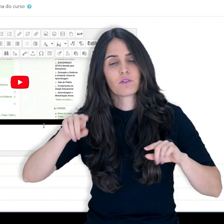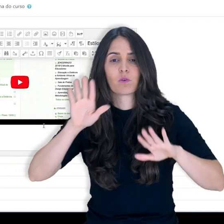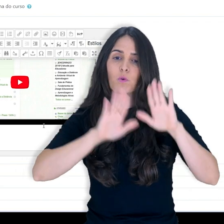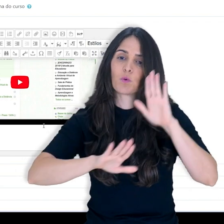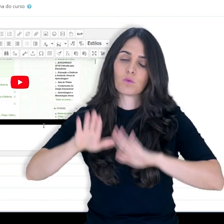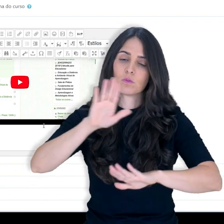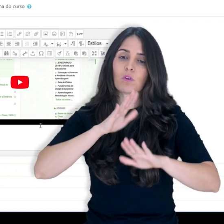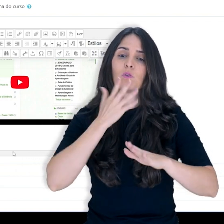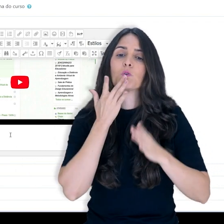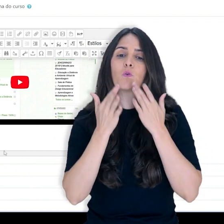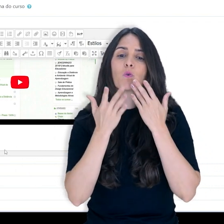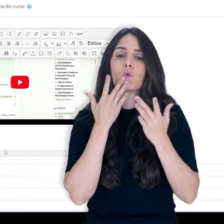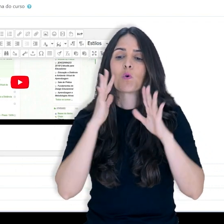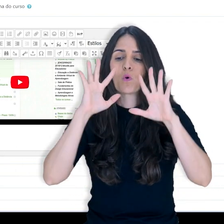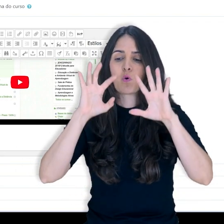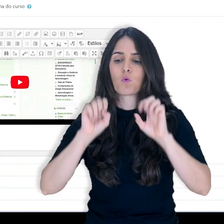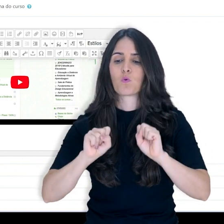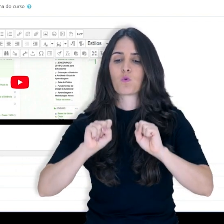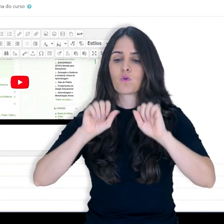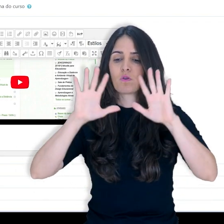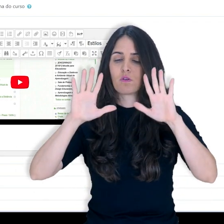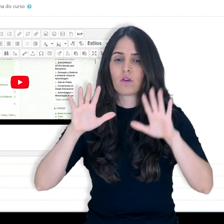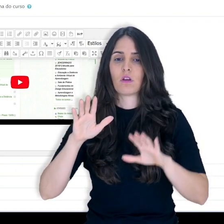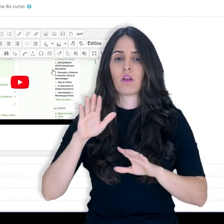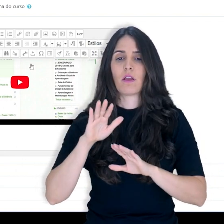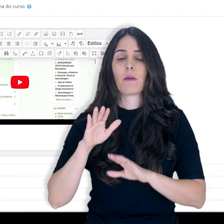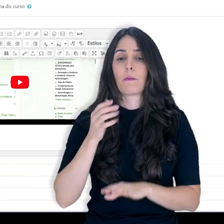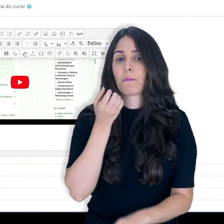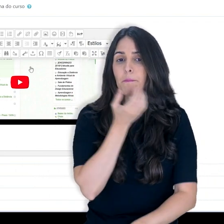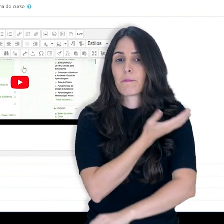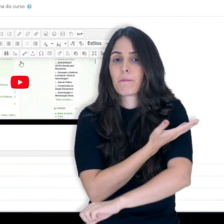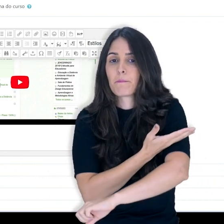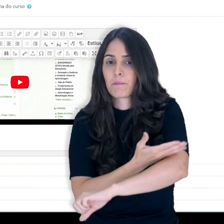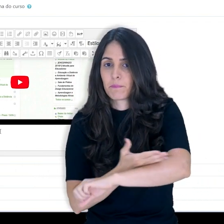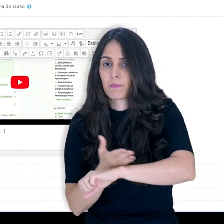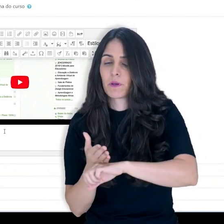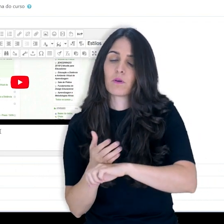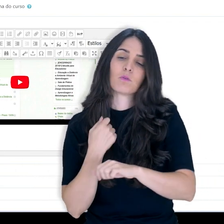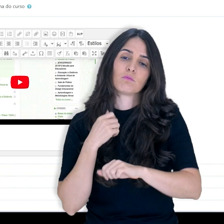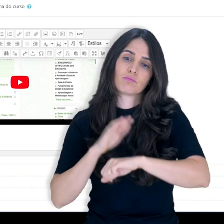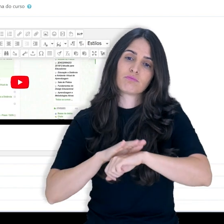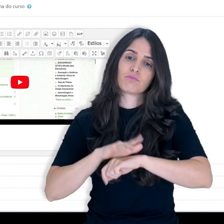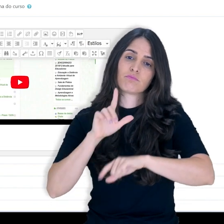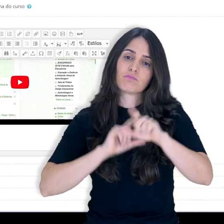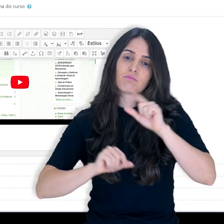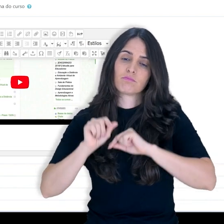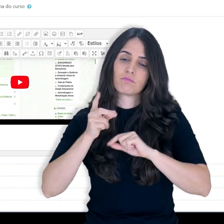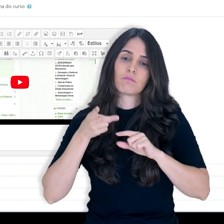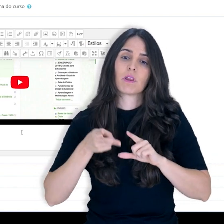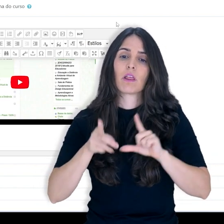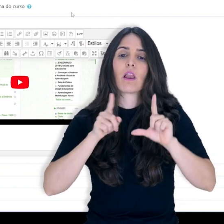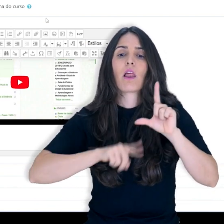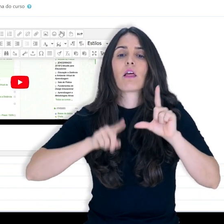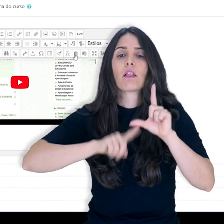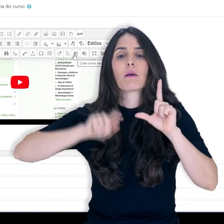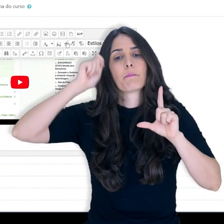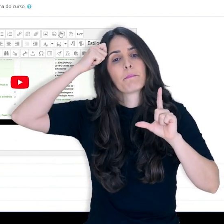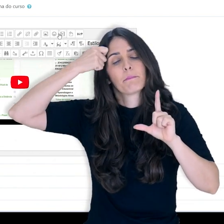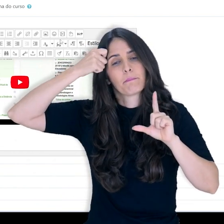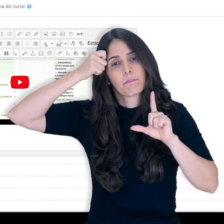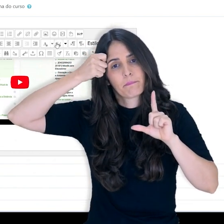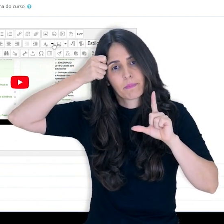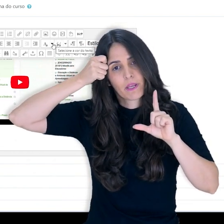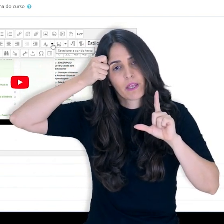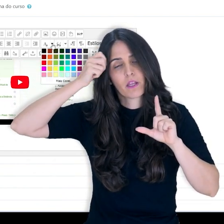um bom contraste então aqui por exemplo tem um fundo branco eu posso escolher o ideal é manter aqui a letra preta mas